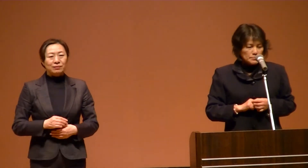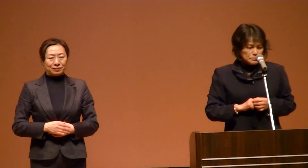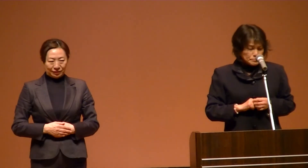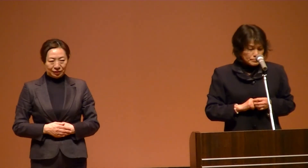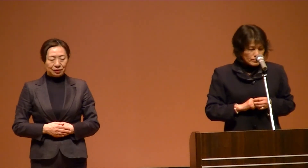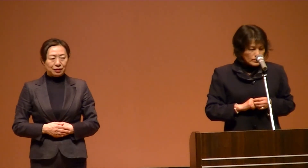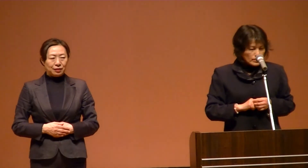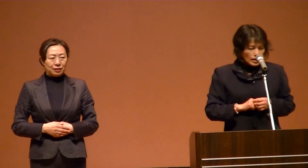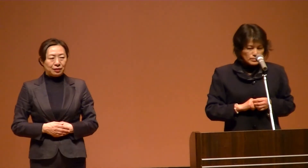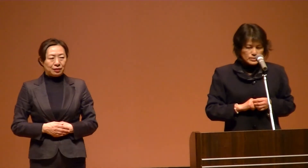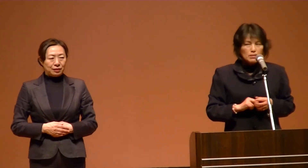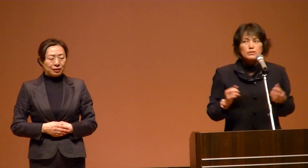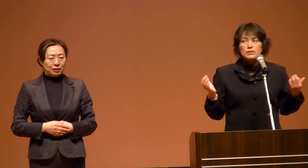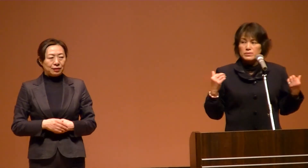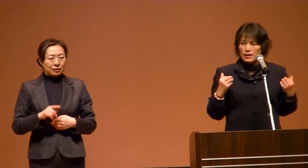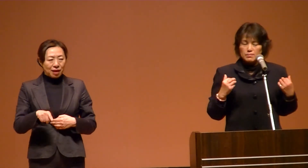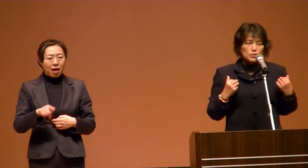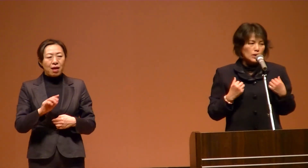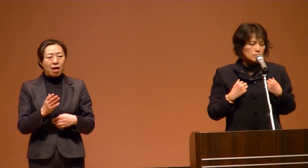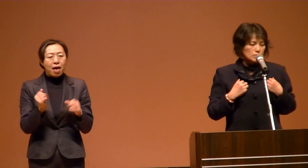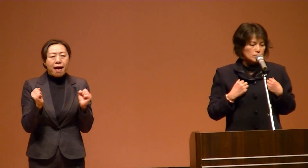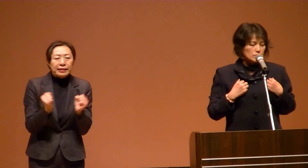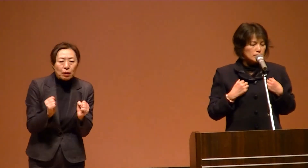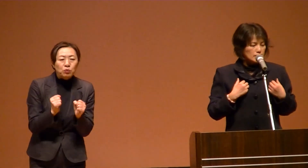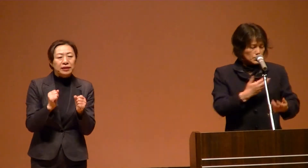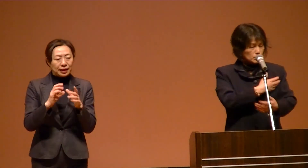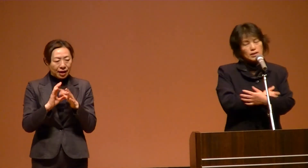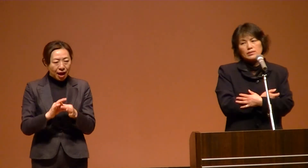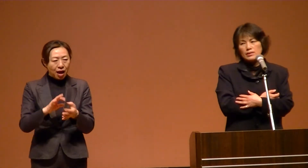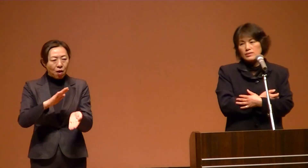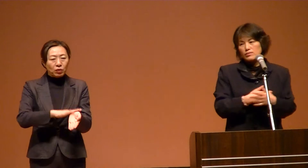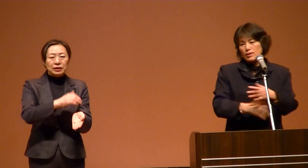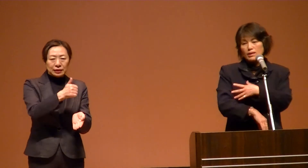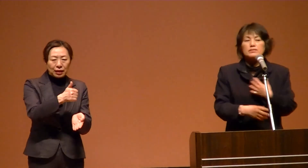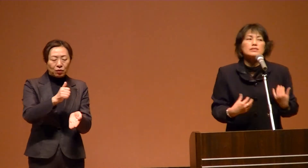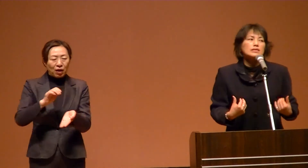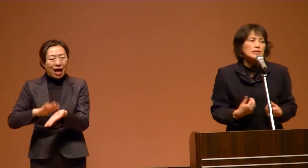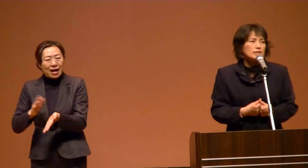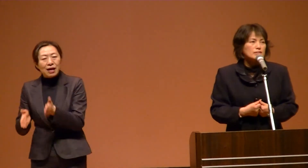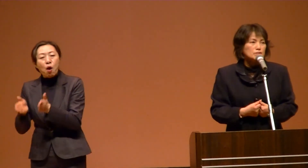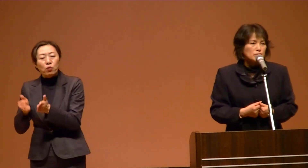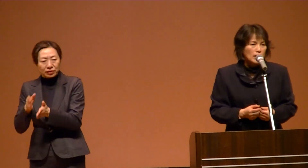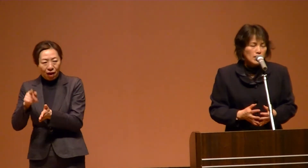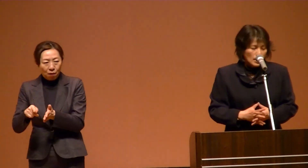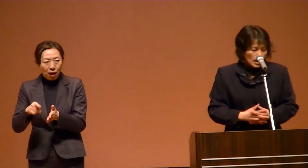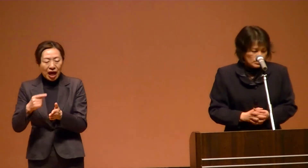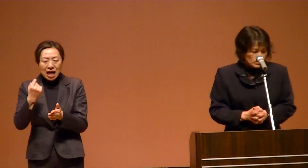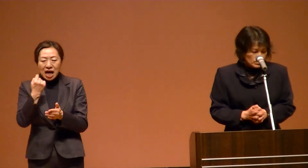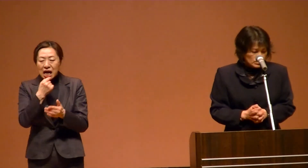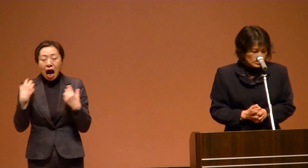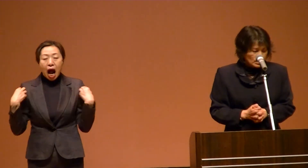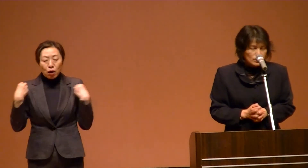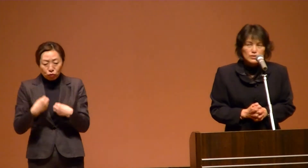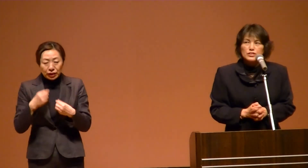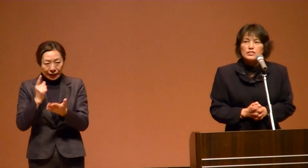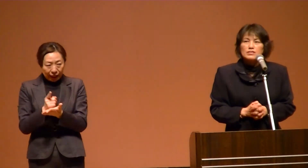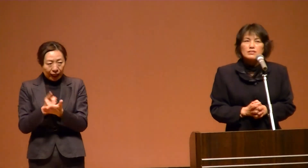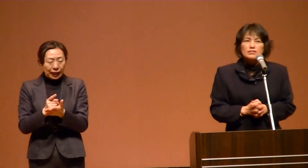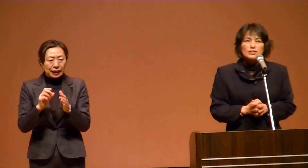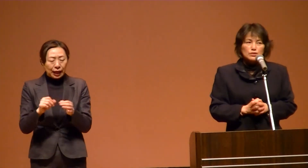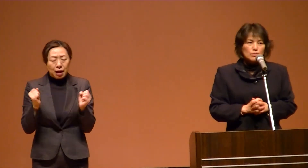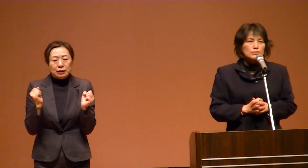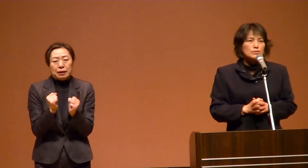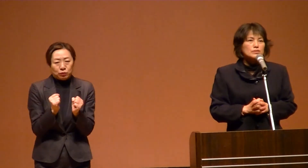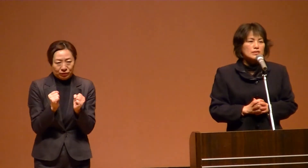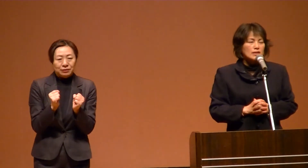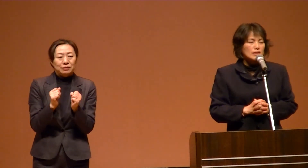それであの寒いので、もうあの先生とかナースは白衣だけですので、あのなんか知らないん